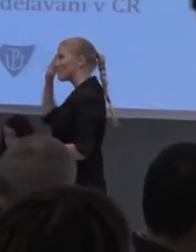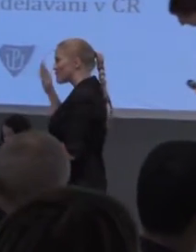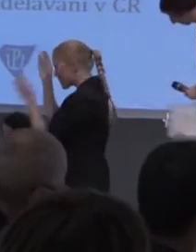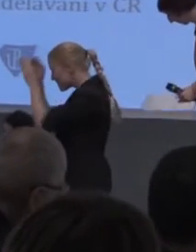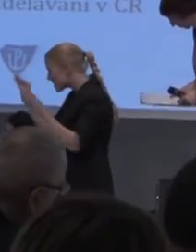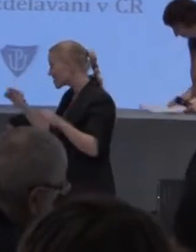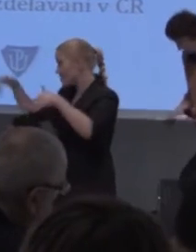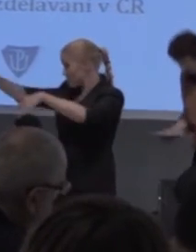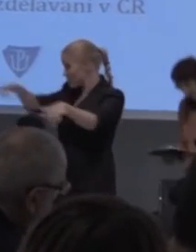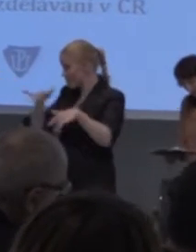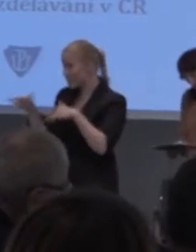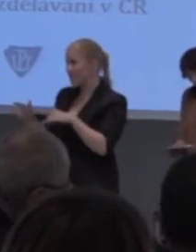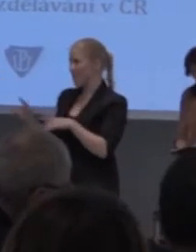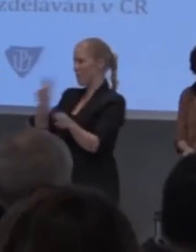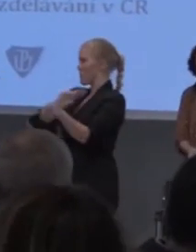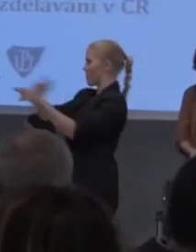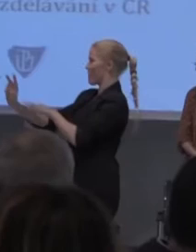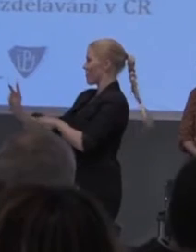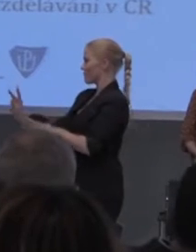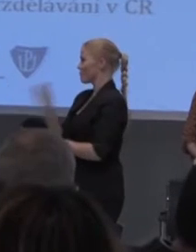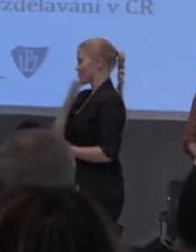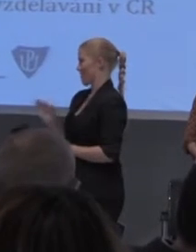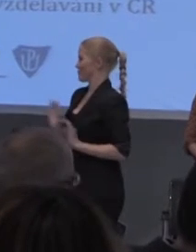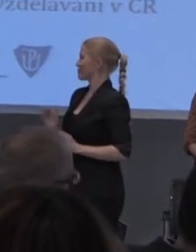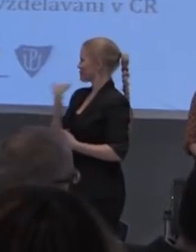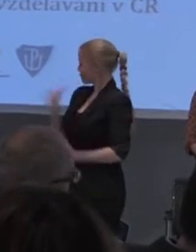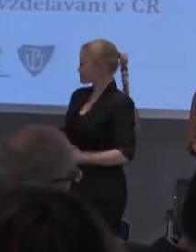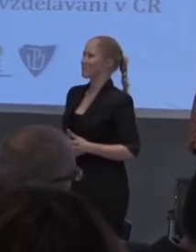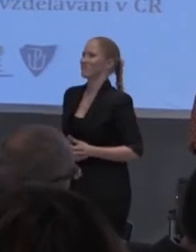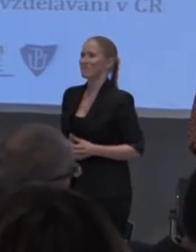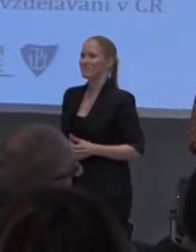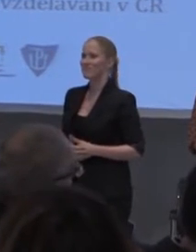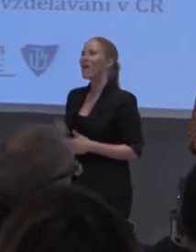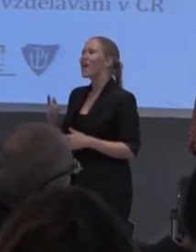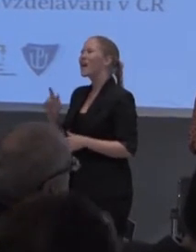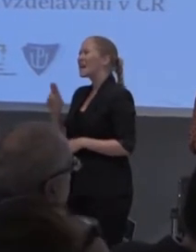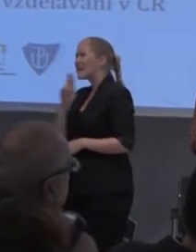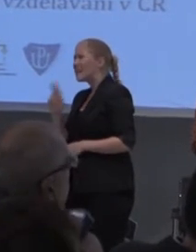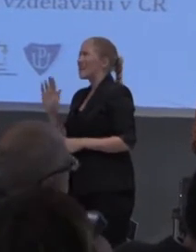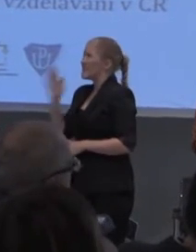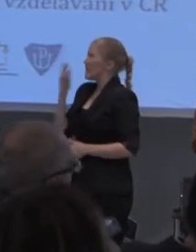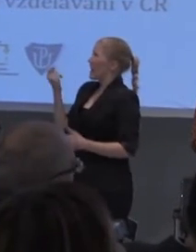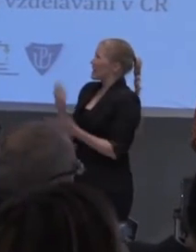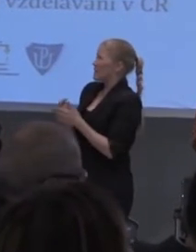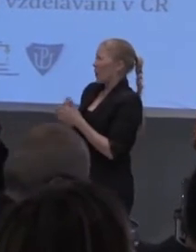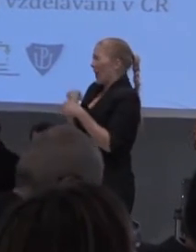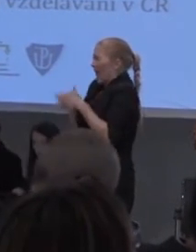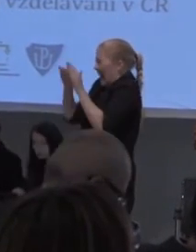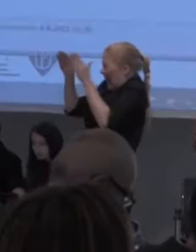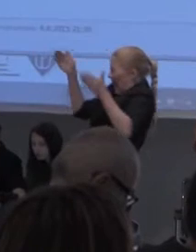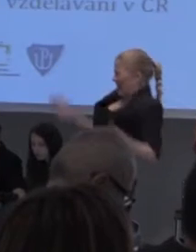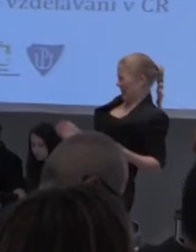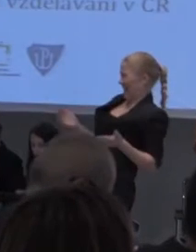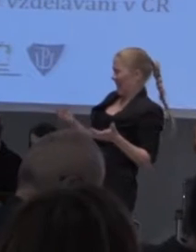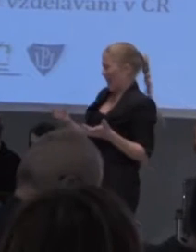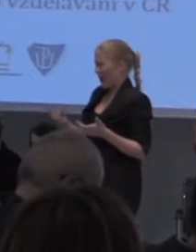moc rád, že tu jste, je plný sál. Jsme sice maličko jako v bunkru, ale zase ta atmosféra, která tady